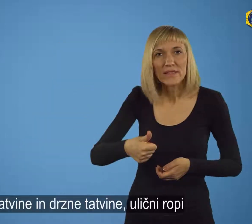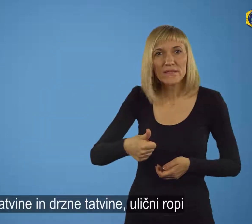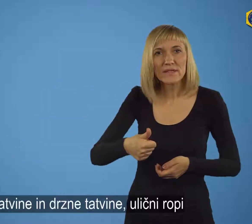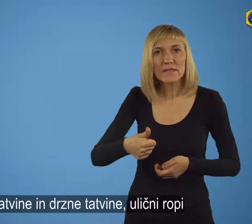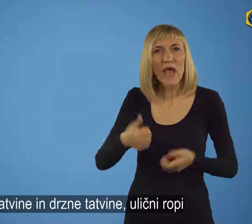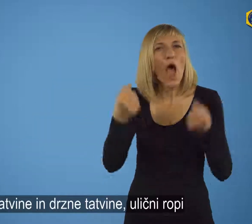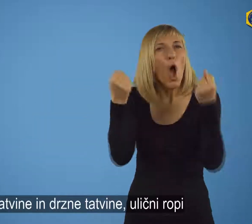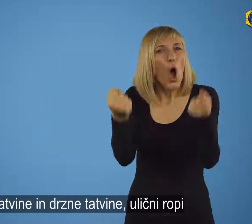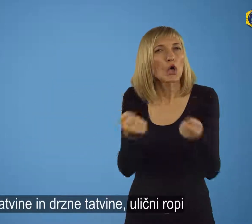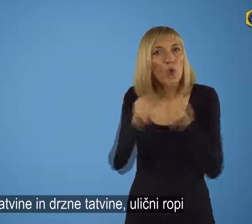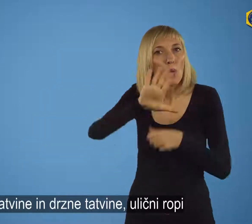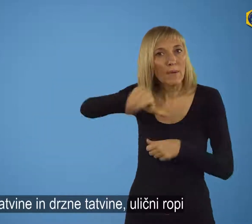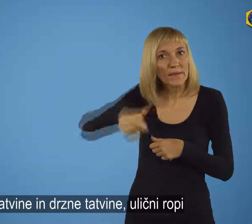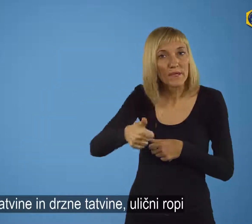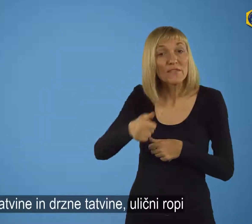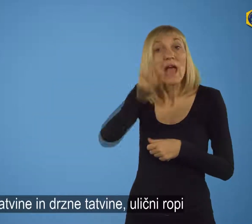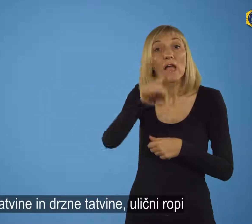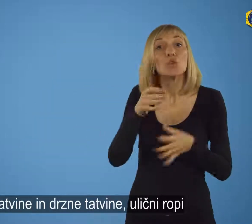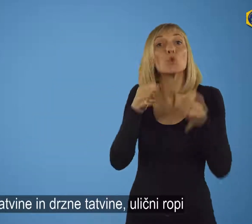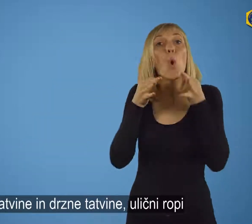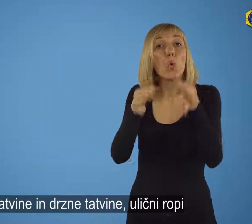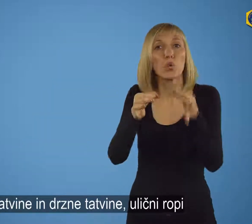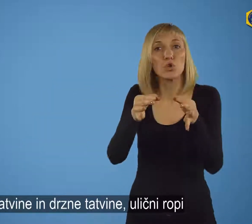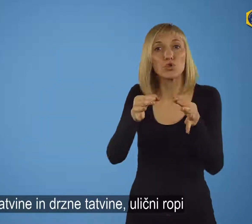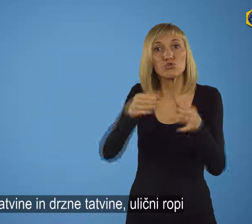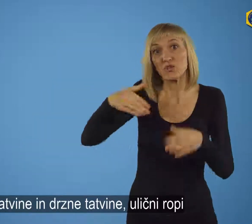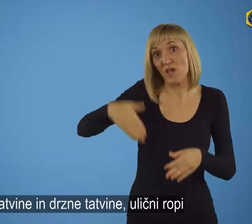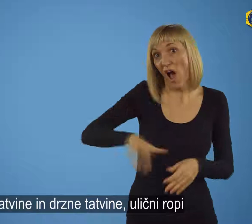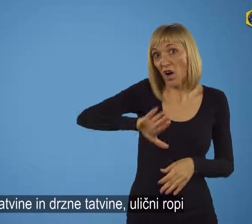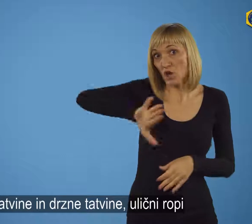Tatvine in drzne tatvine, ulični ropi.